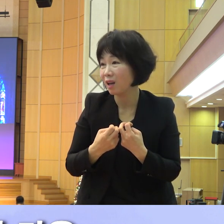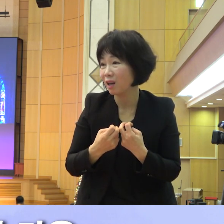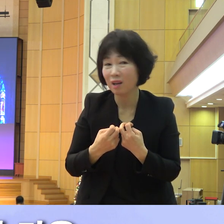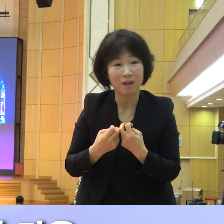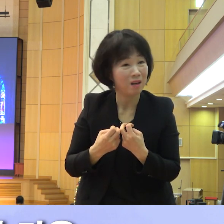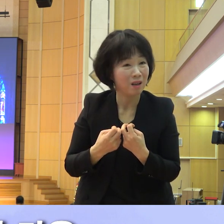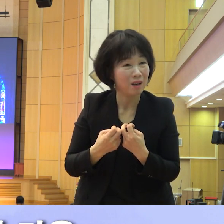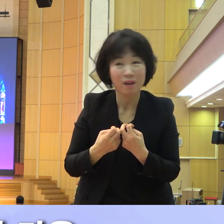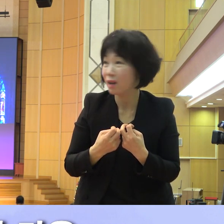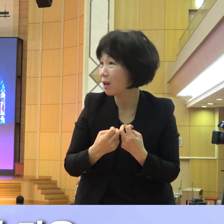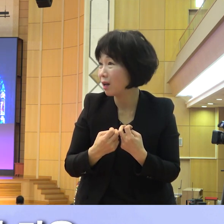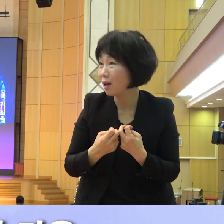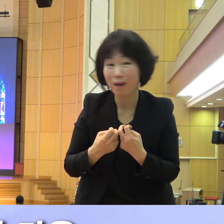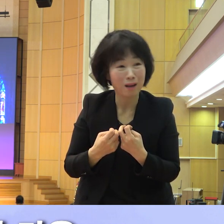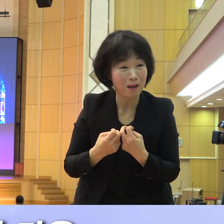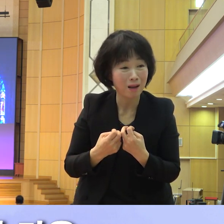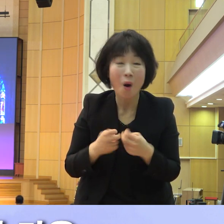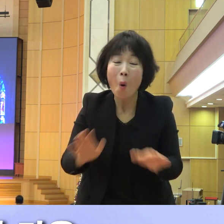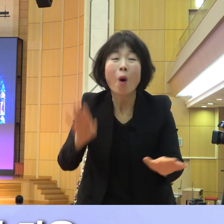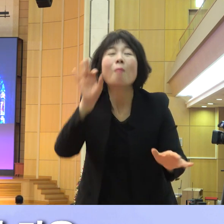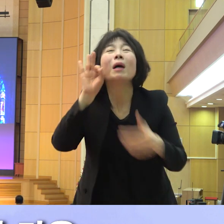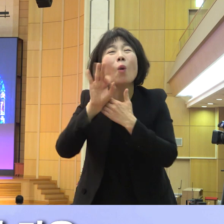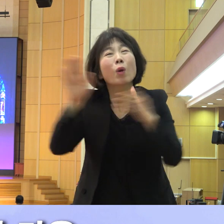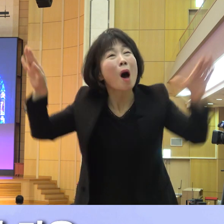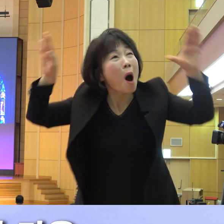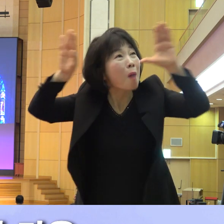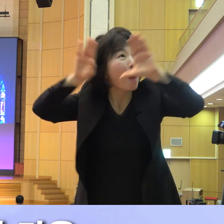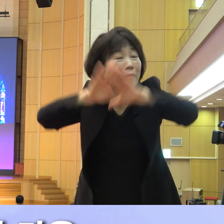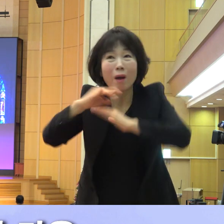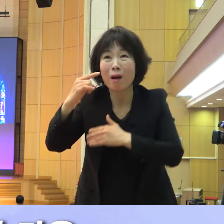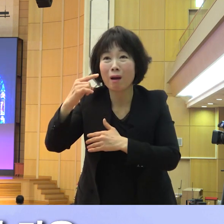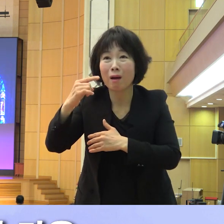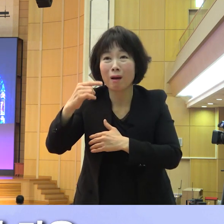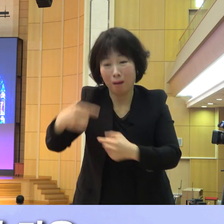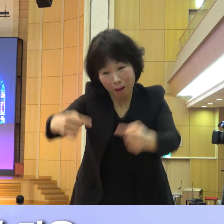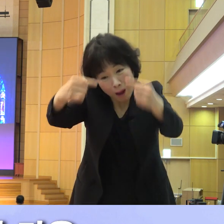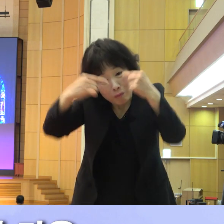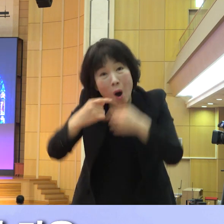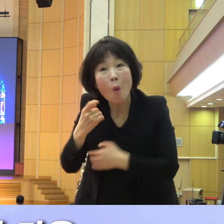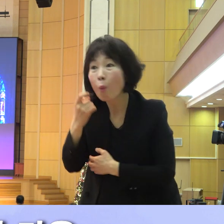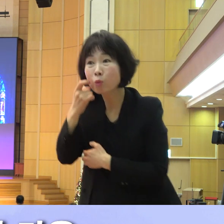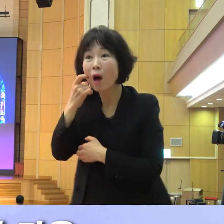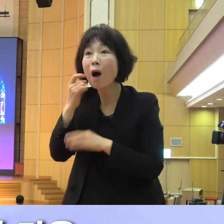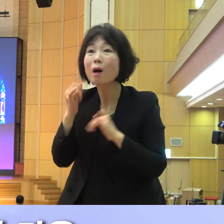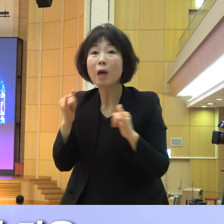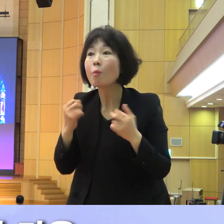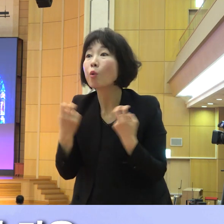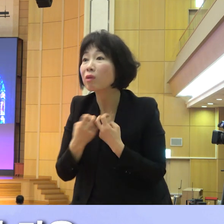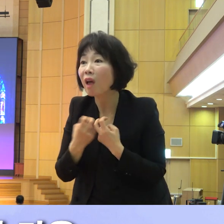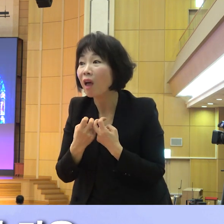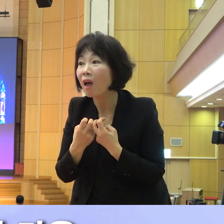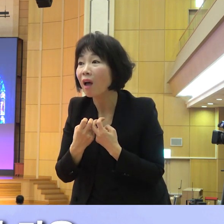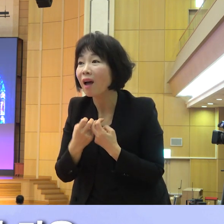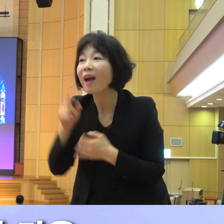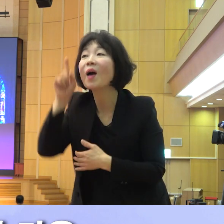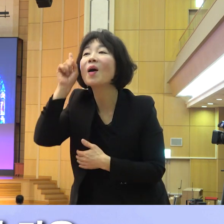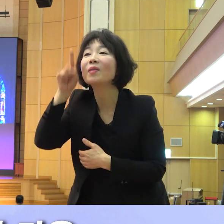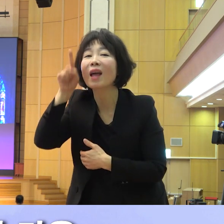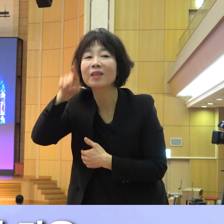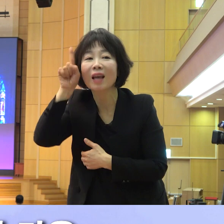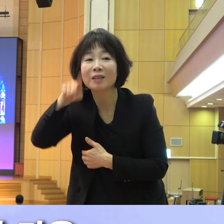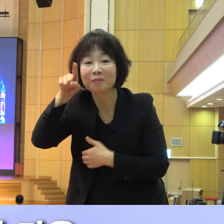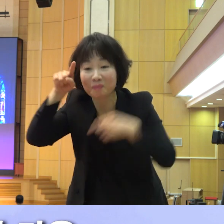송구 영신 예배 혹 참석하지 못한 분들을 위해서는 1월 1일